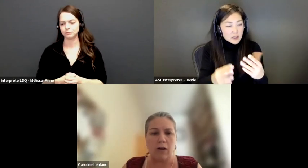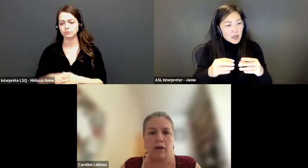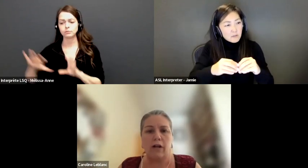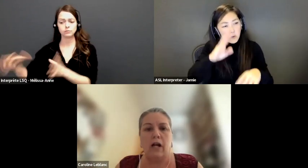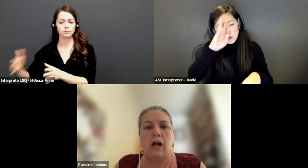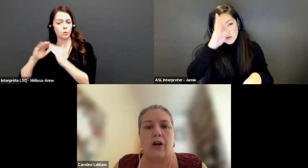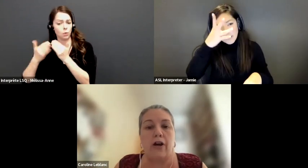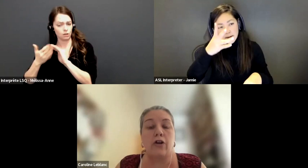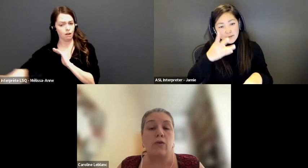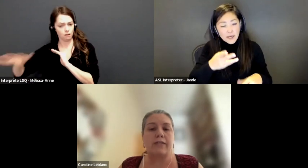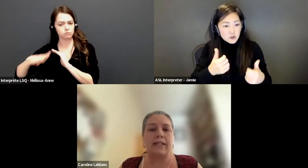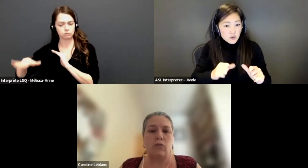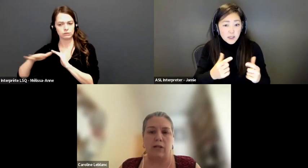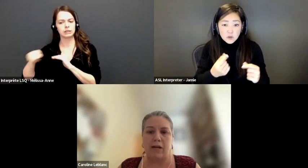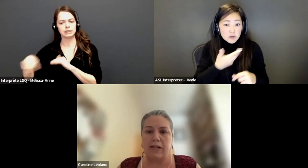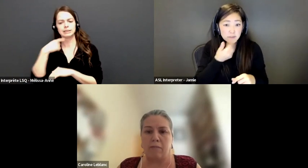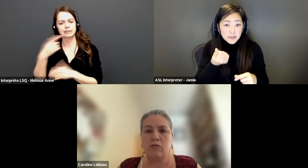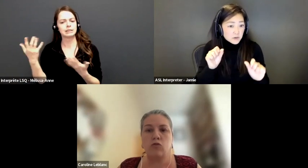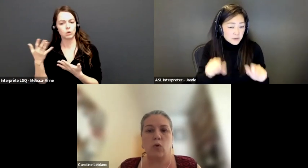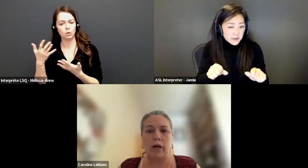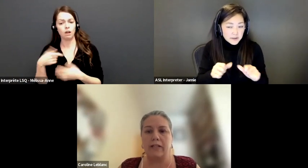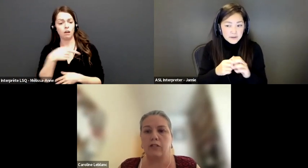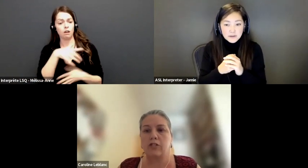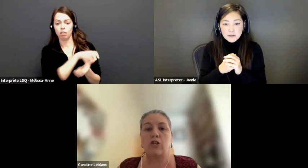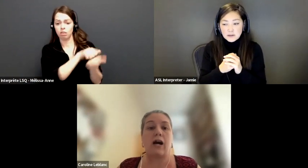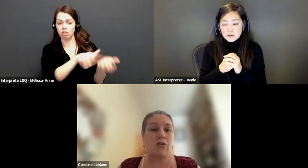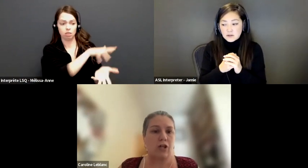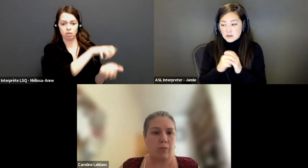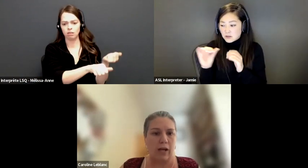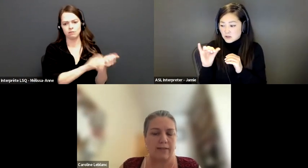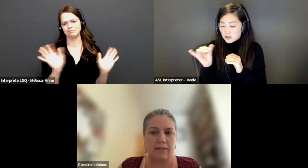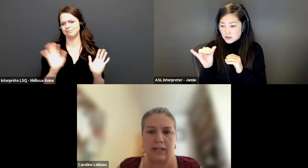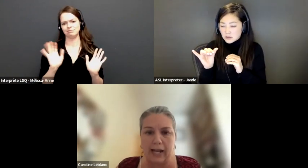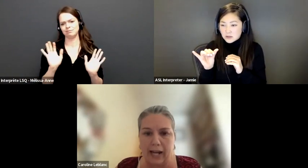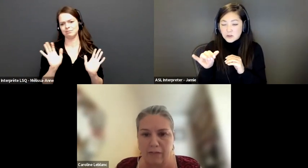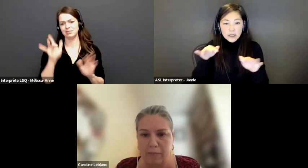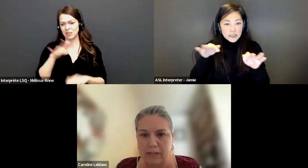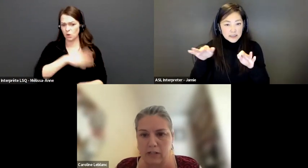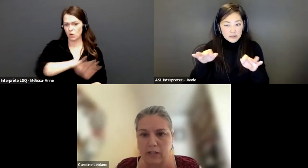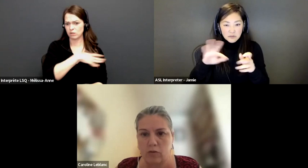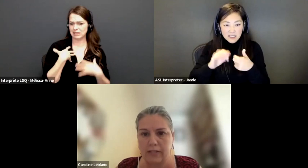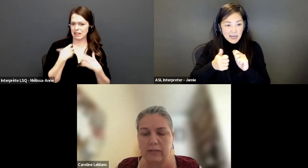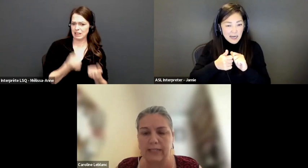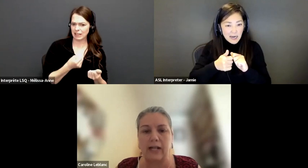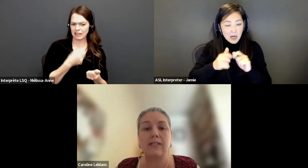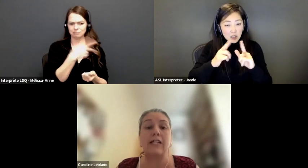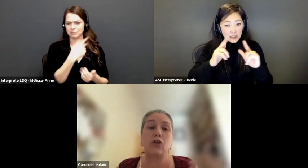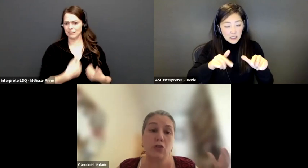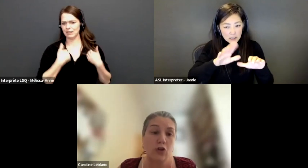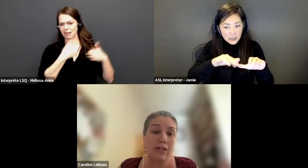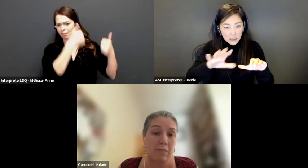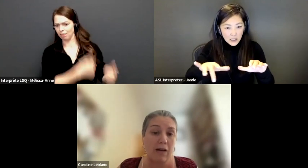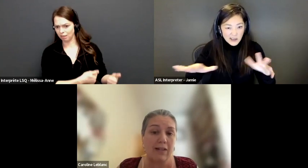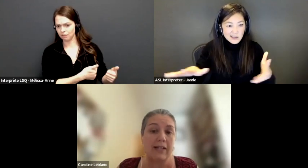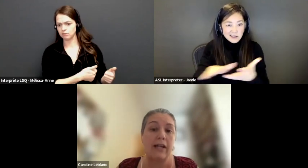faut renoncer au démantèlement dû au risque que cela engendre pour la santé et la vie des personnes en situation d'itinérance et que